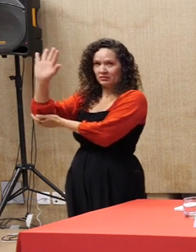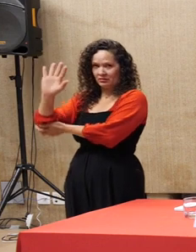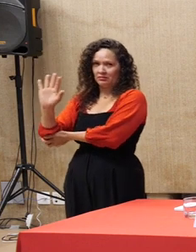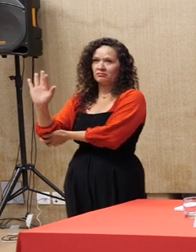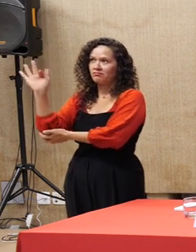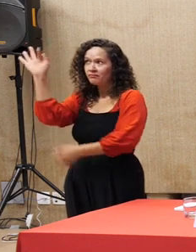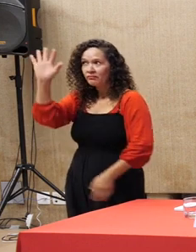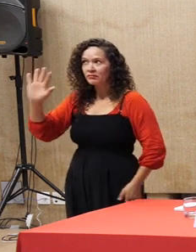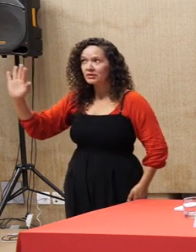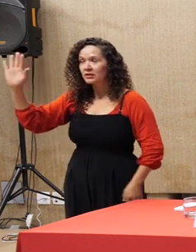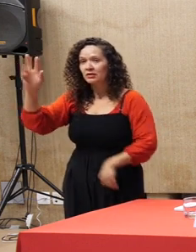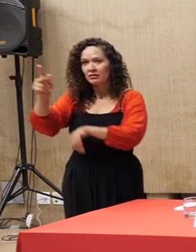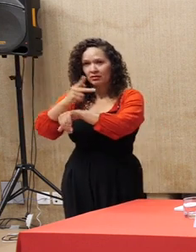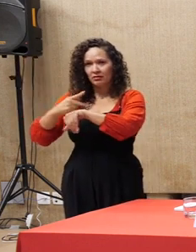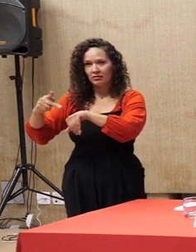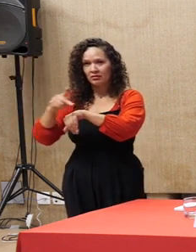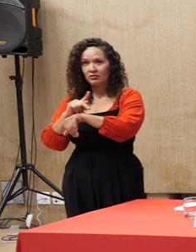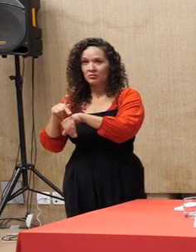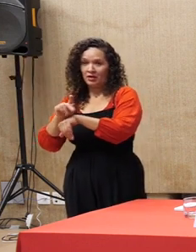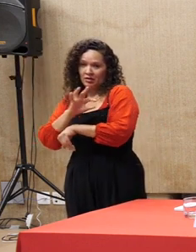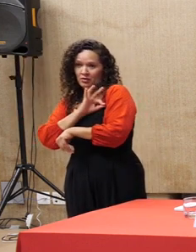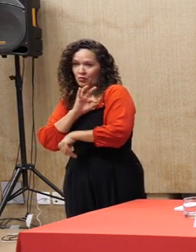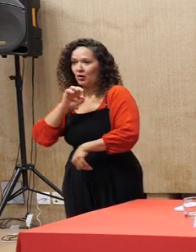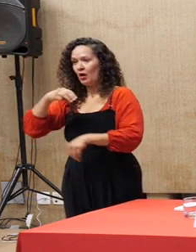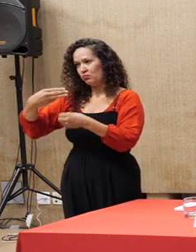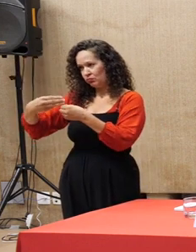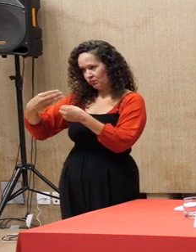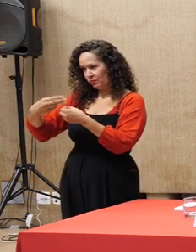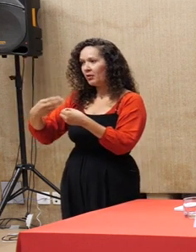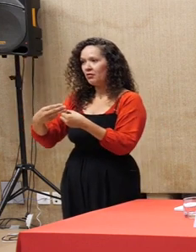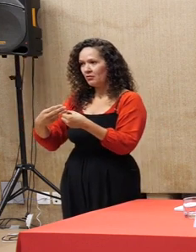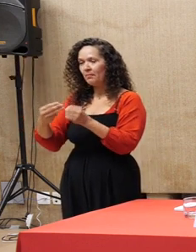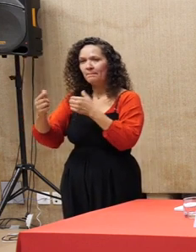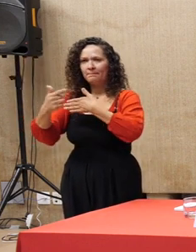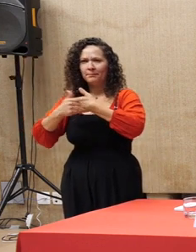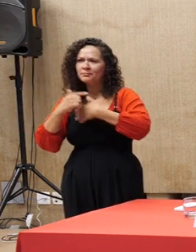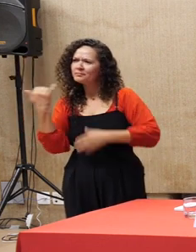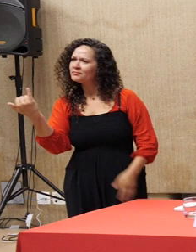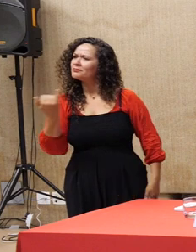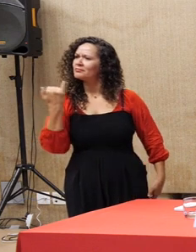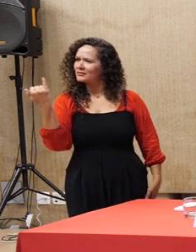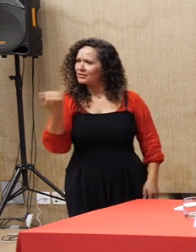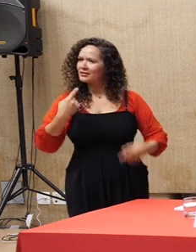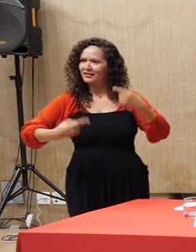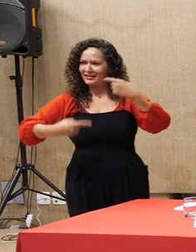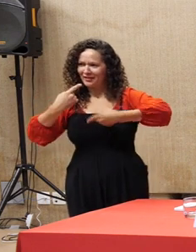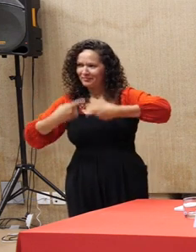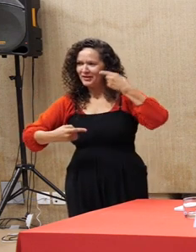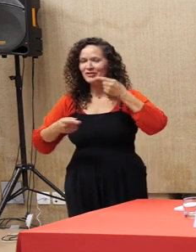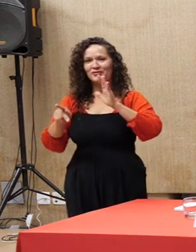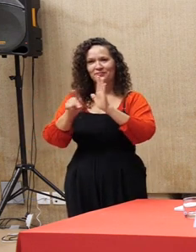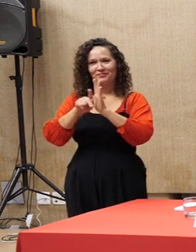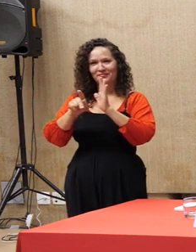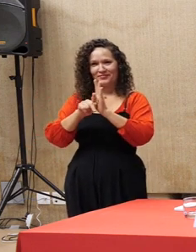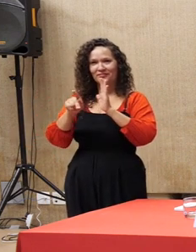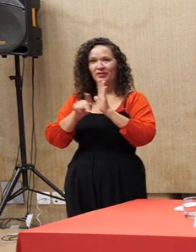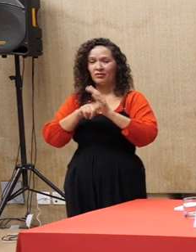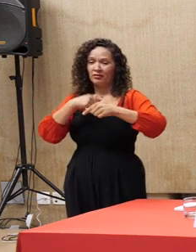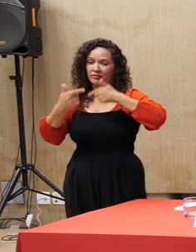Federação Nacional das Guardas Municipais, que vai ter um papel importante nesse debate da PEC das